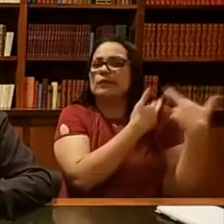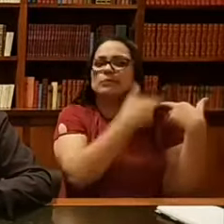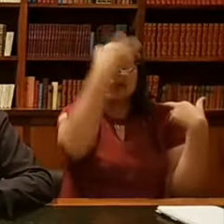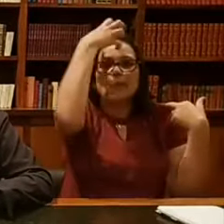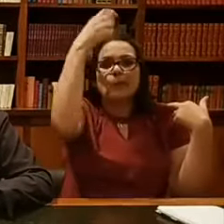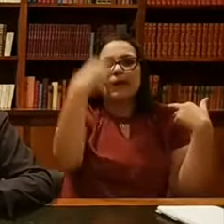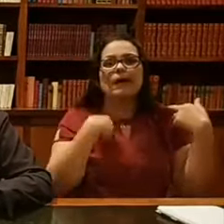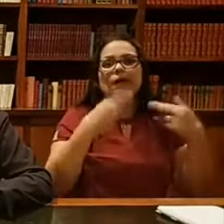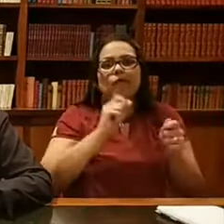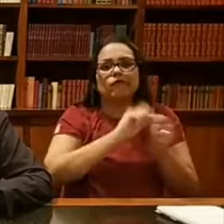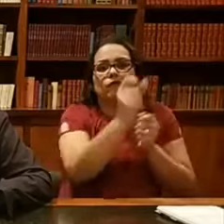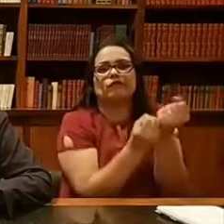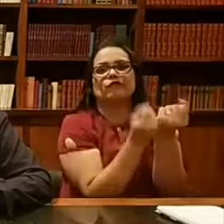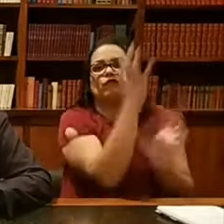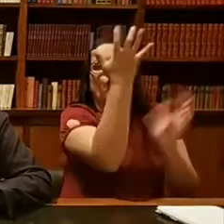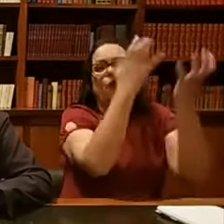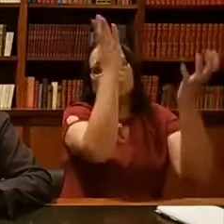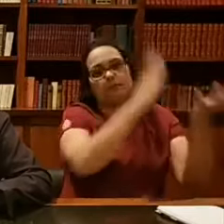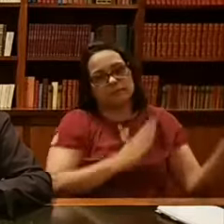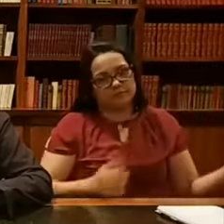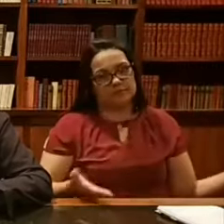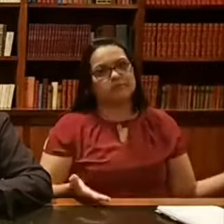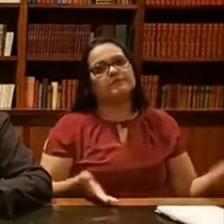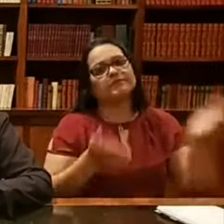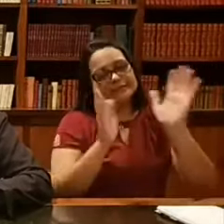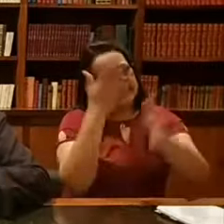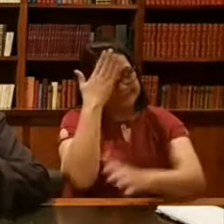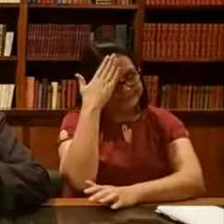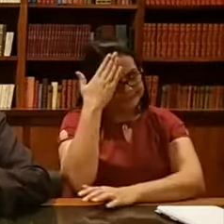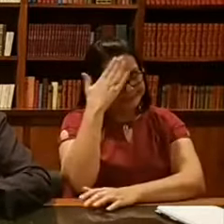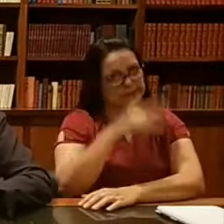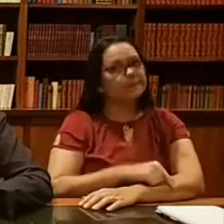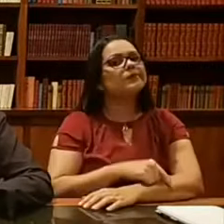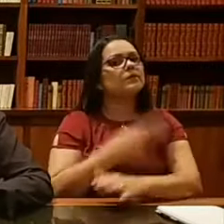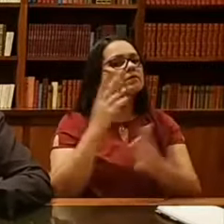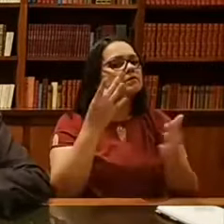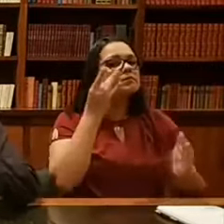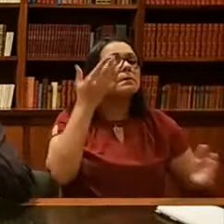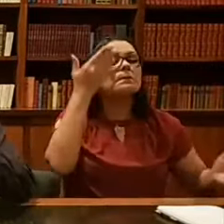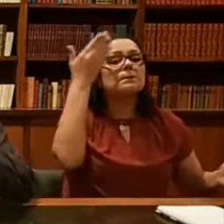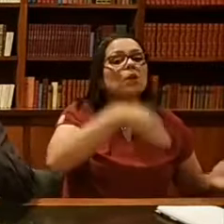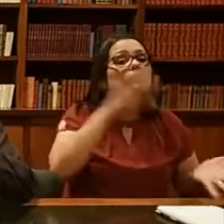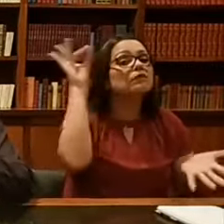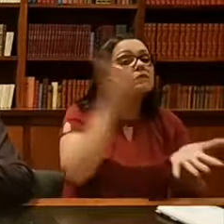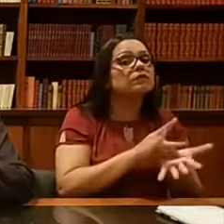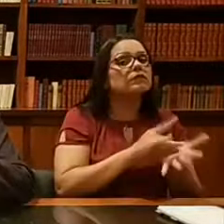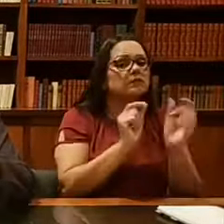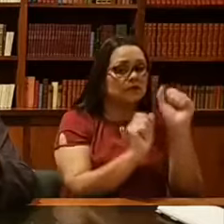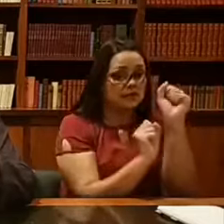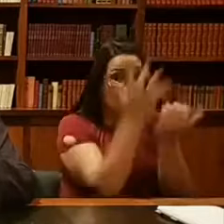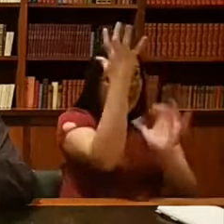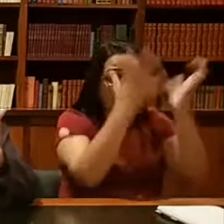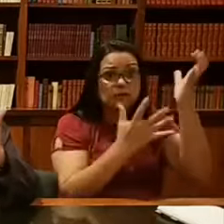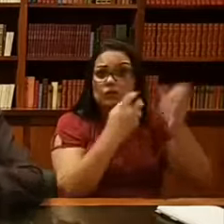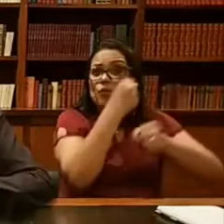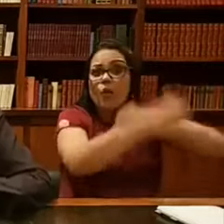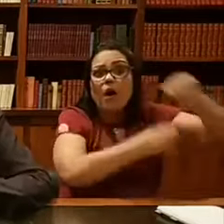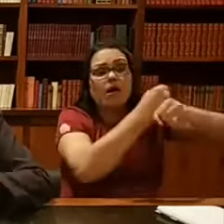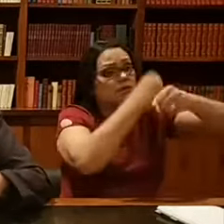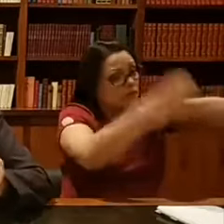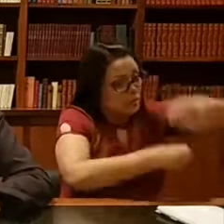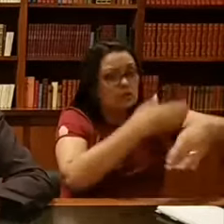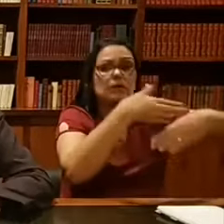queimadas aí pelo Brasil. Nós sabemos que dados oficiais é que queimada tem todo ano, infelizmente. Que